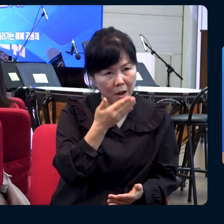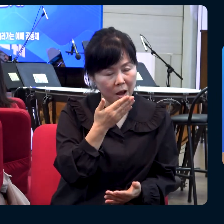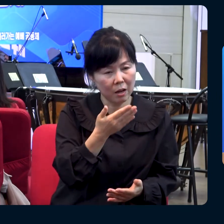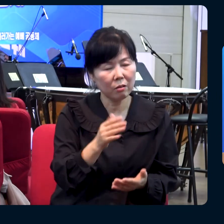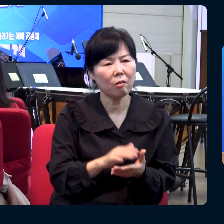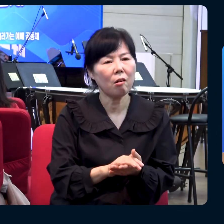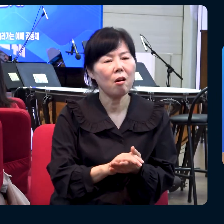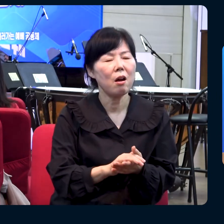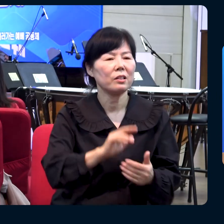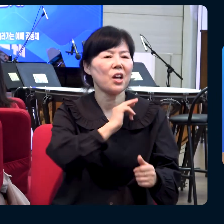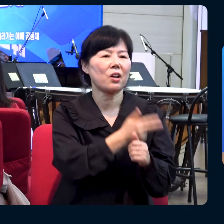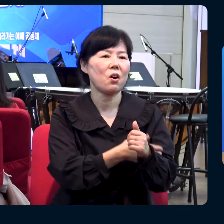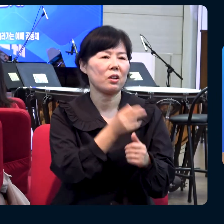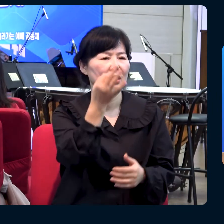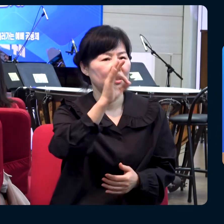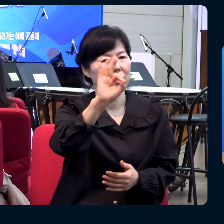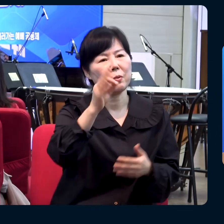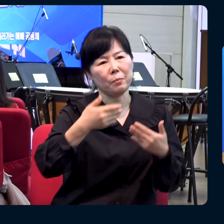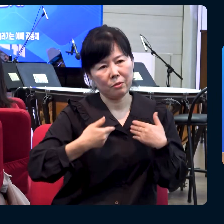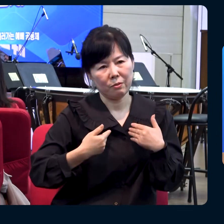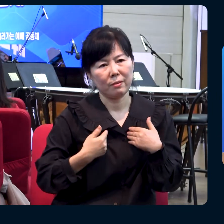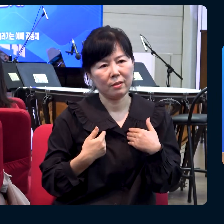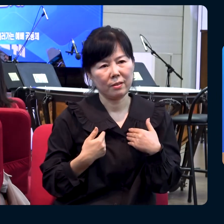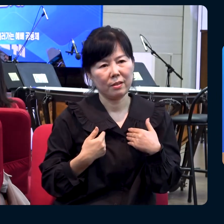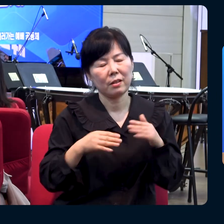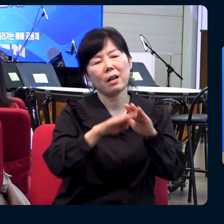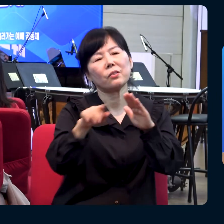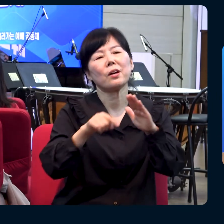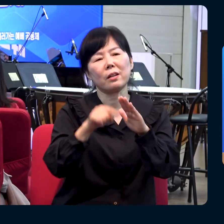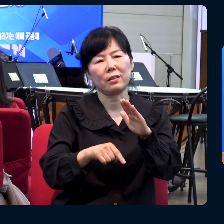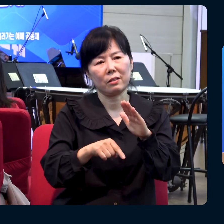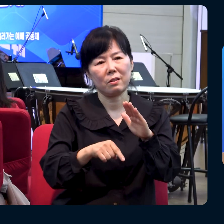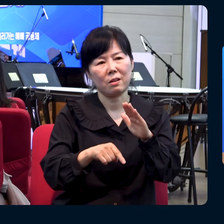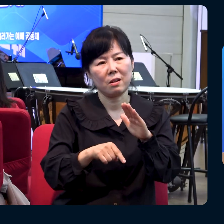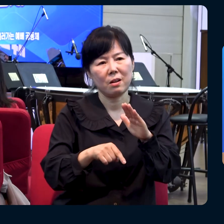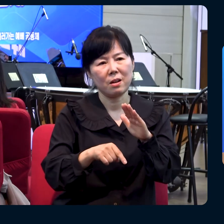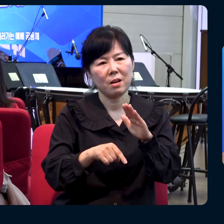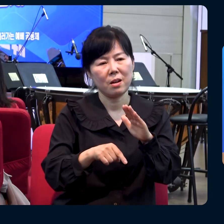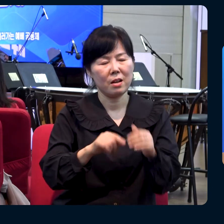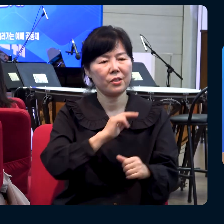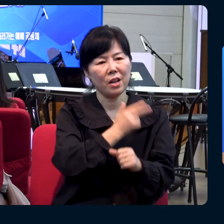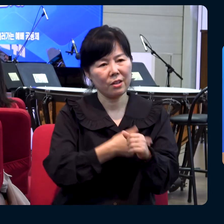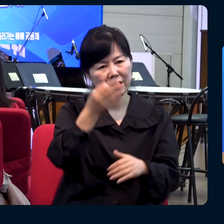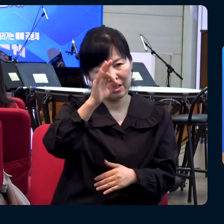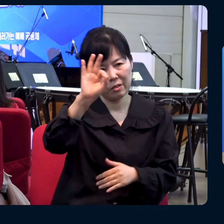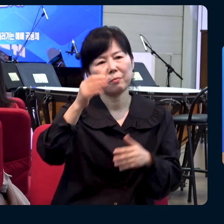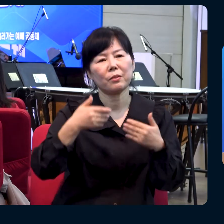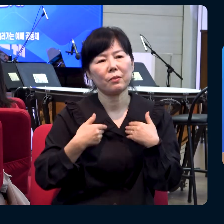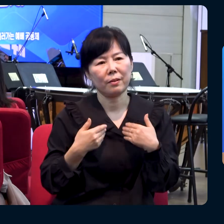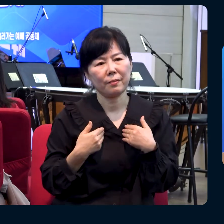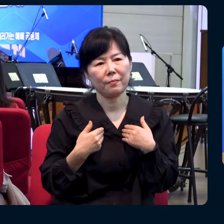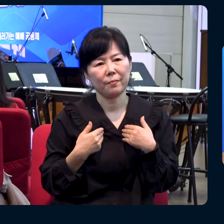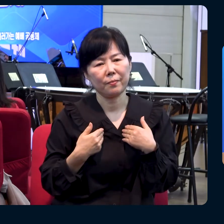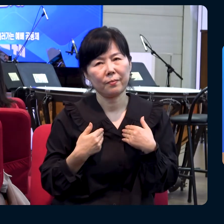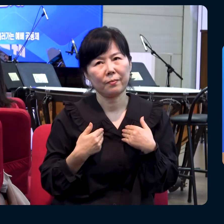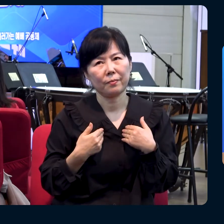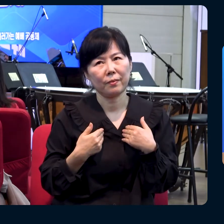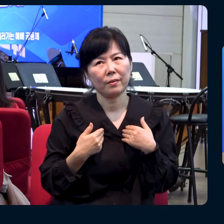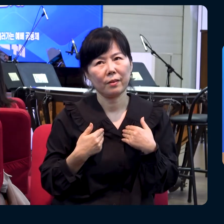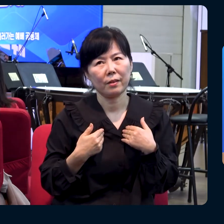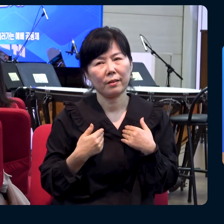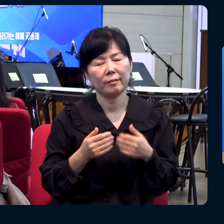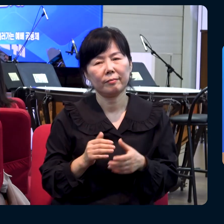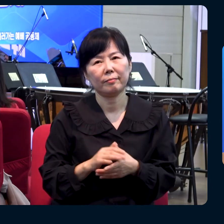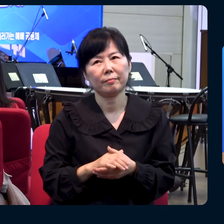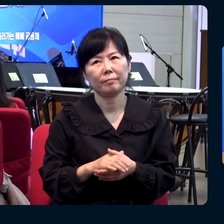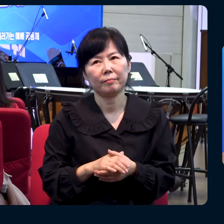교회 와서 지도자가 되냐? 저에게 장모님 중에 아들 둘인 분이 있는데 다 이제